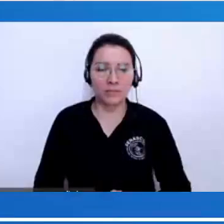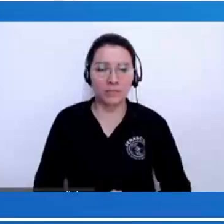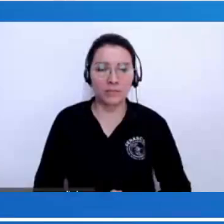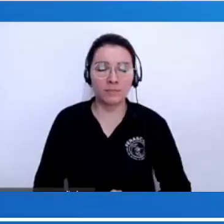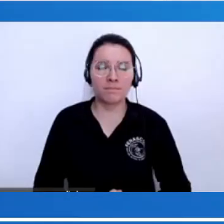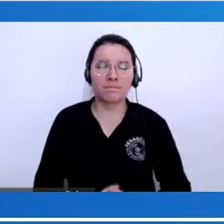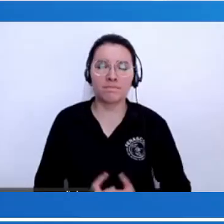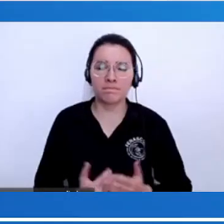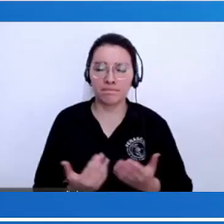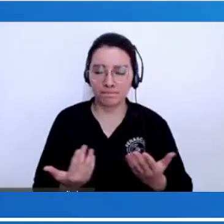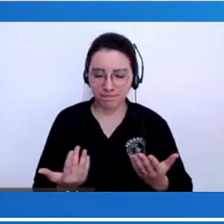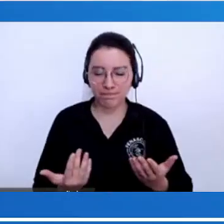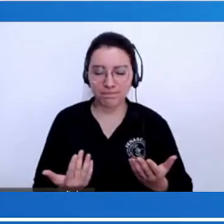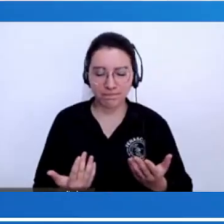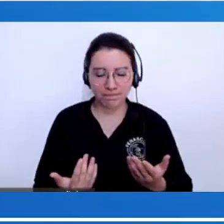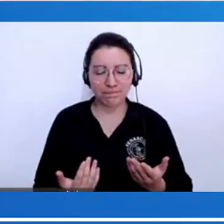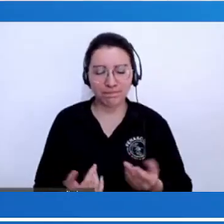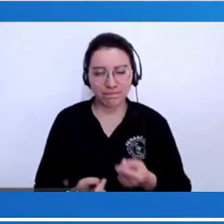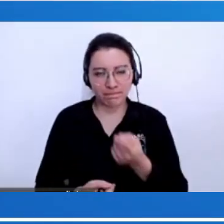Sí, efectivamente,